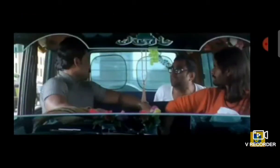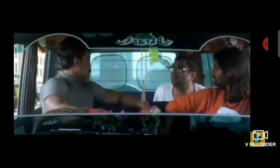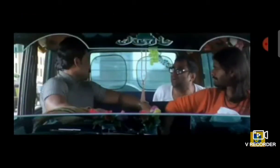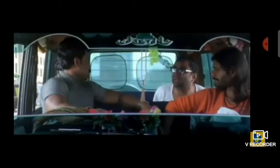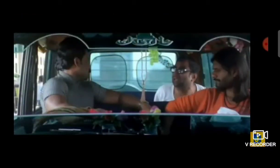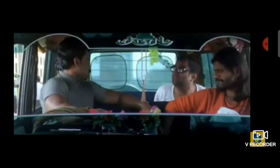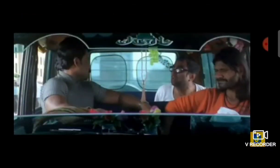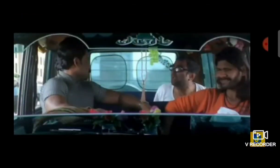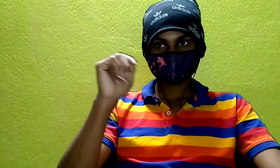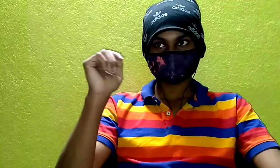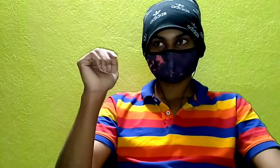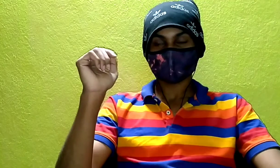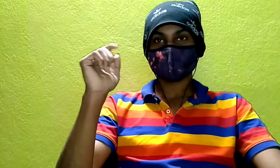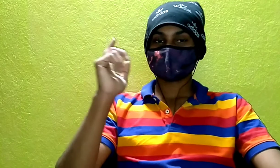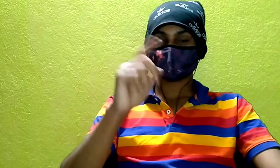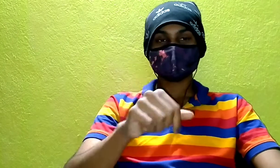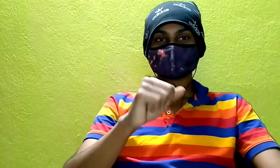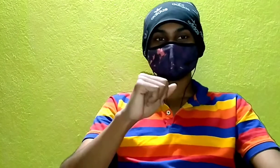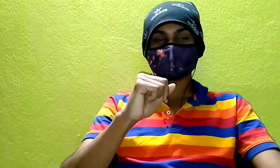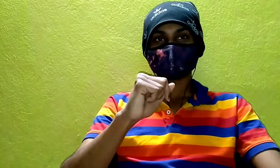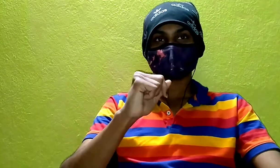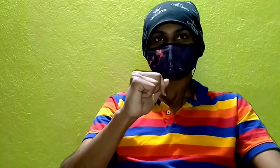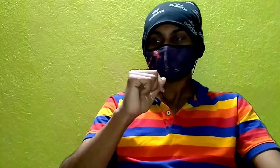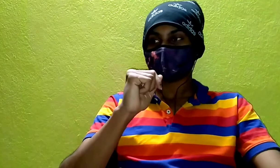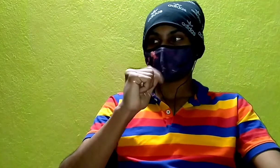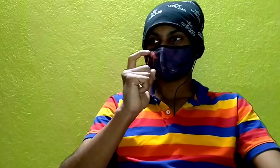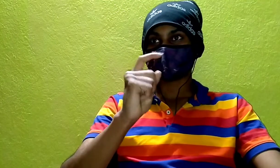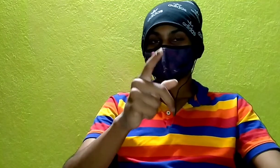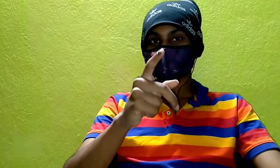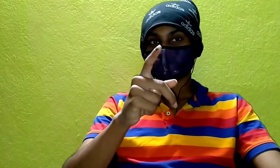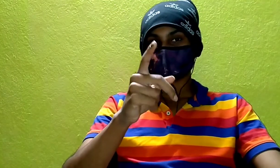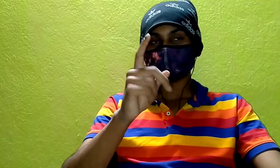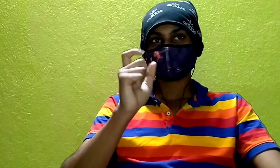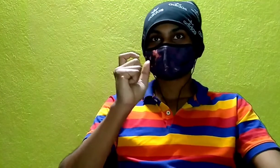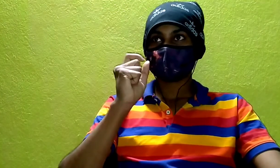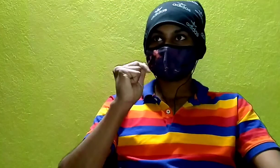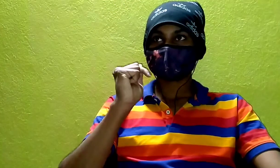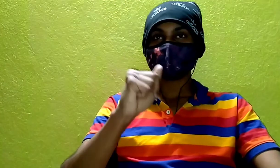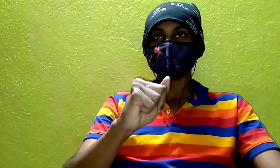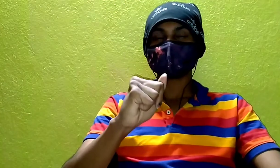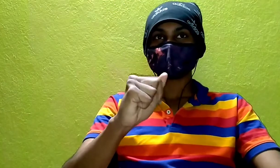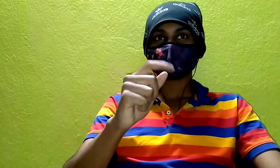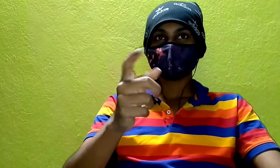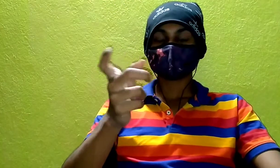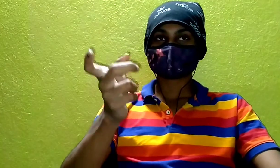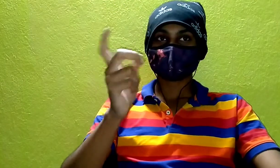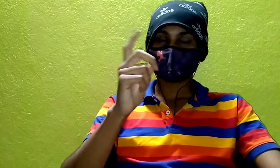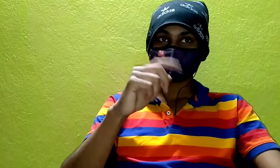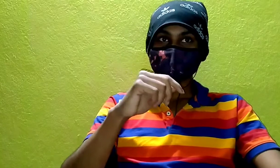बहुत खराब हो गया है मैं यह प्लेट आपने देखा और इसमें हो क्या रहा है तो मैं यह हो रहा है कि भेज